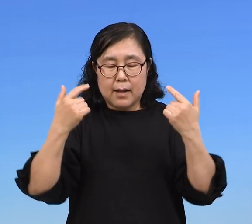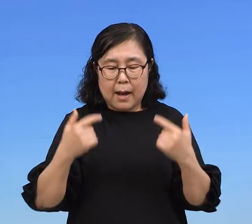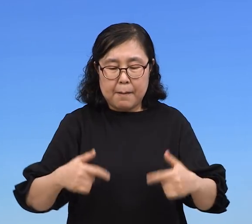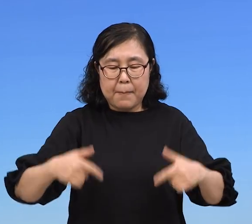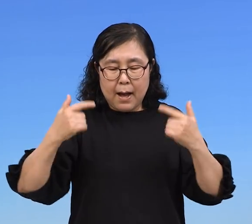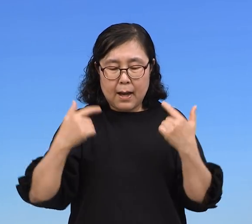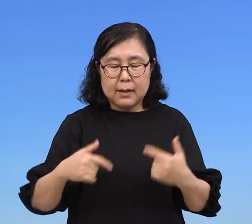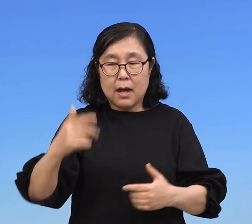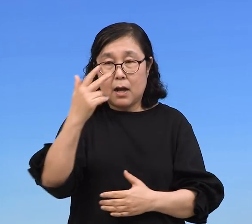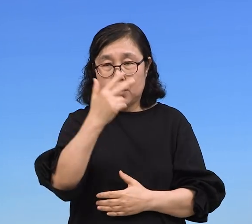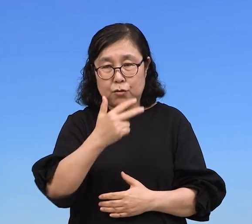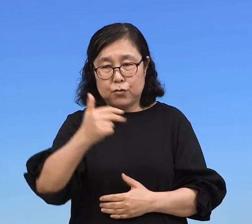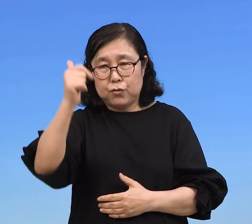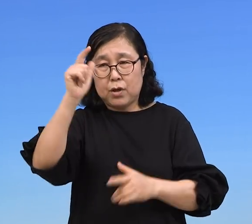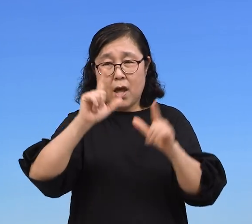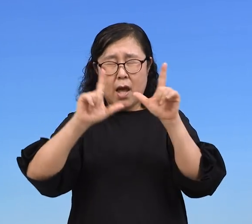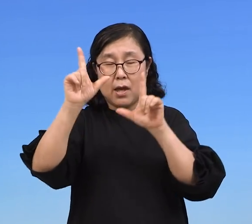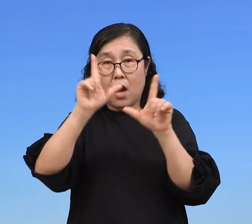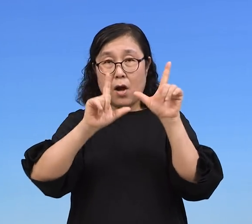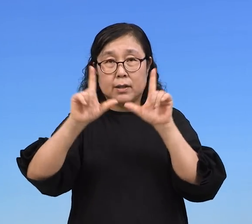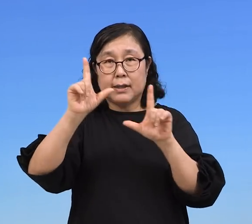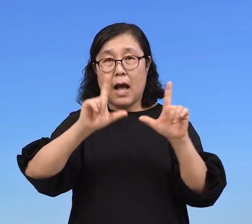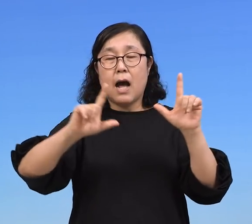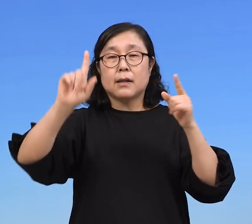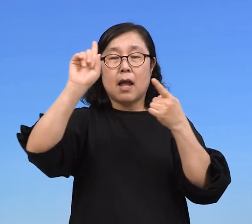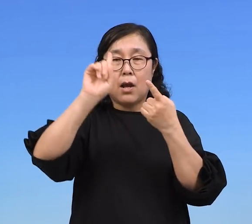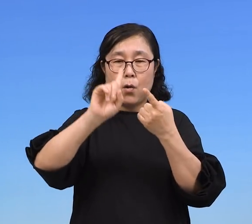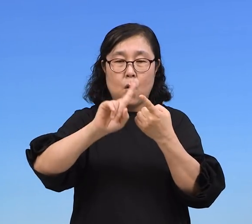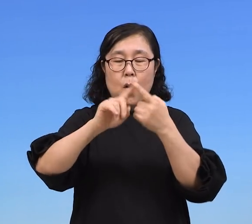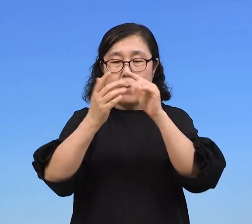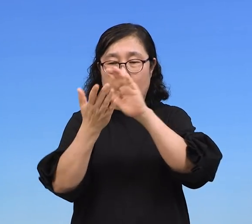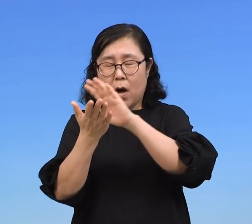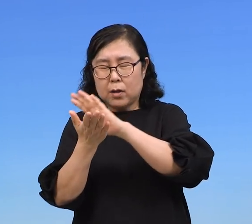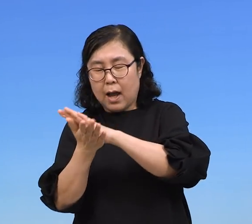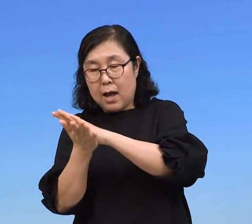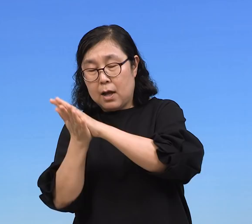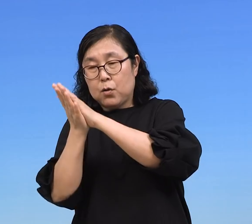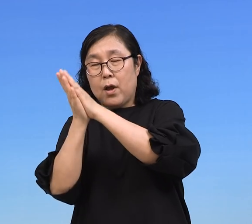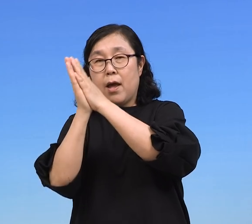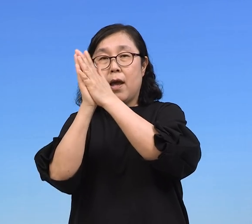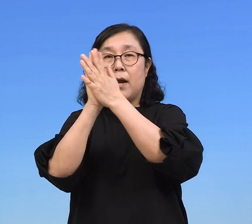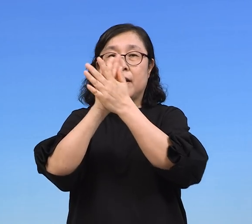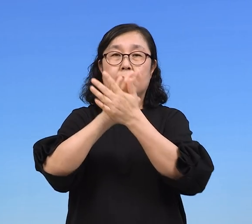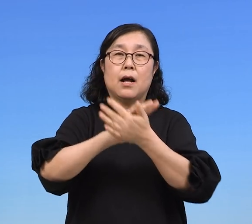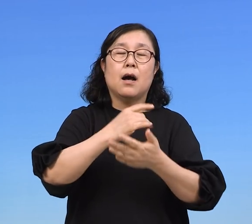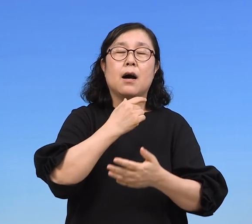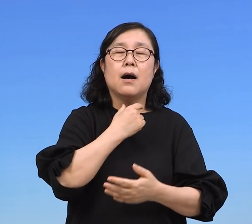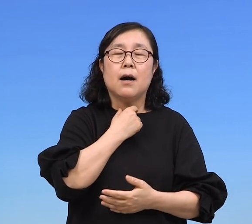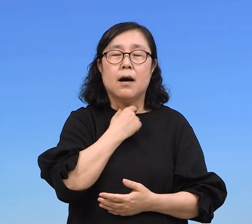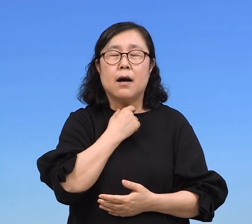사모합니다. 날마다 주의 형상대로 변화되리라.